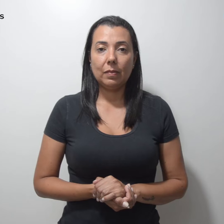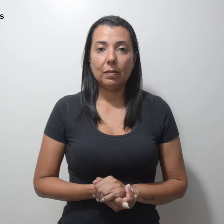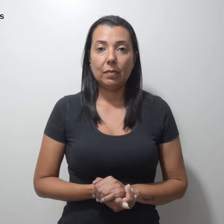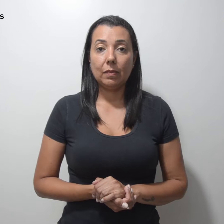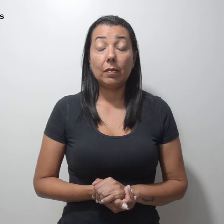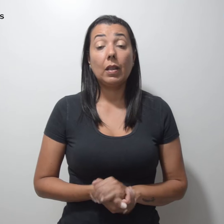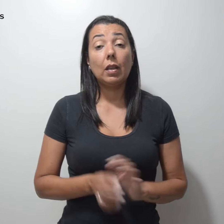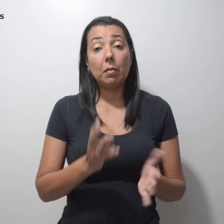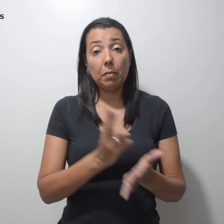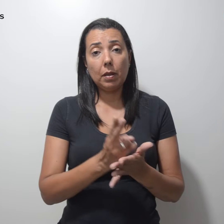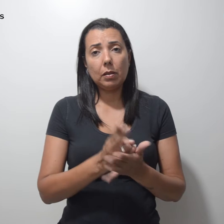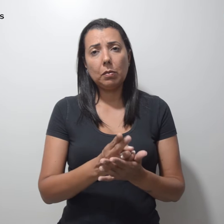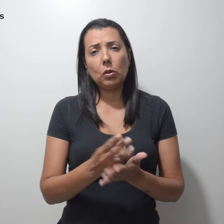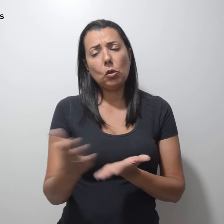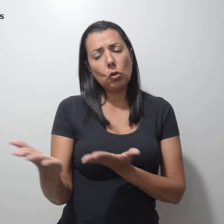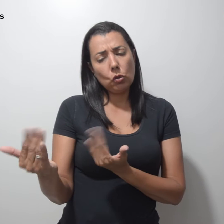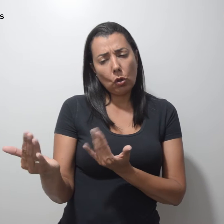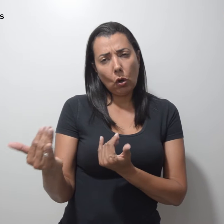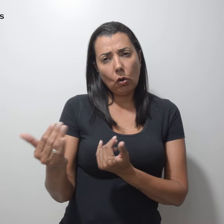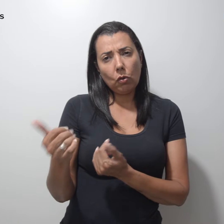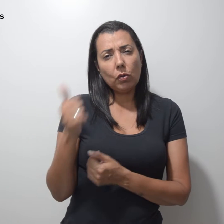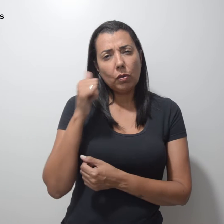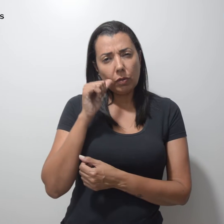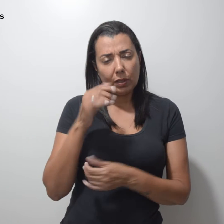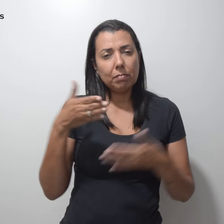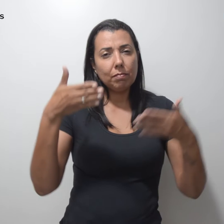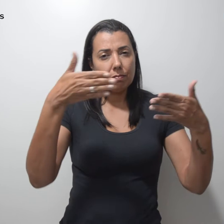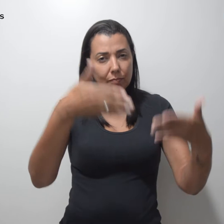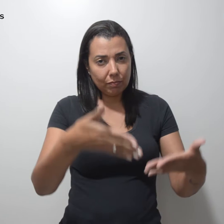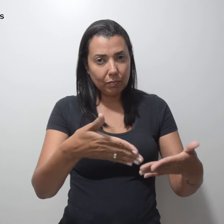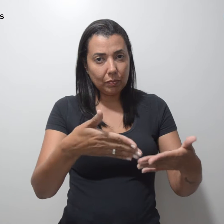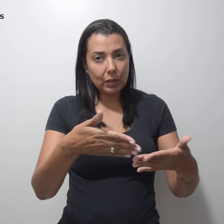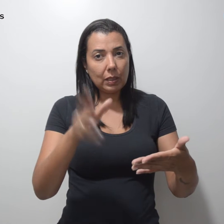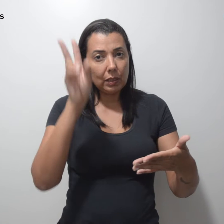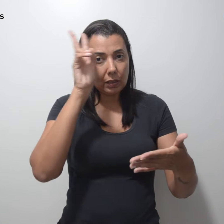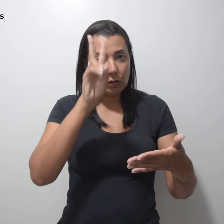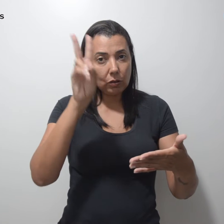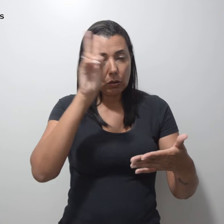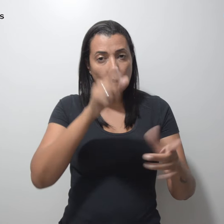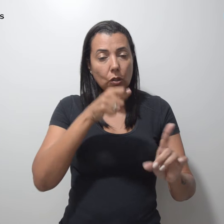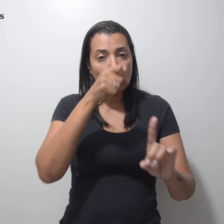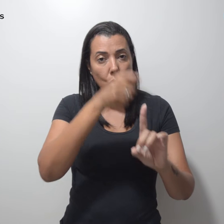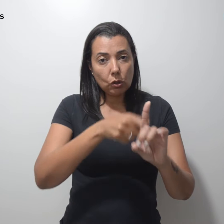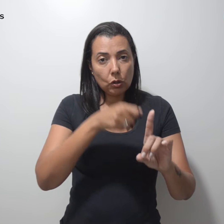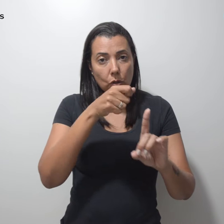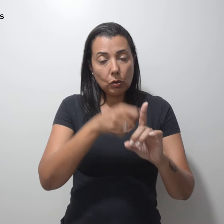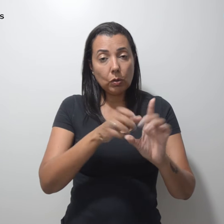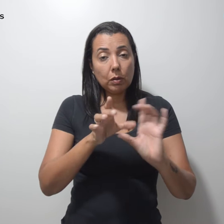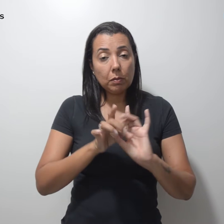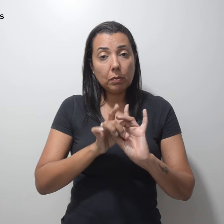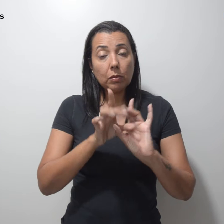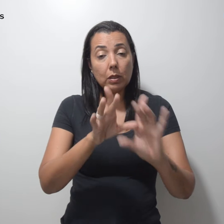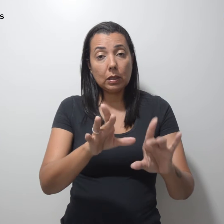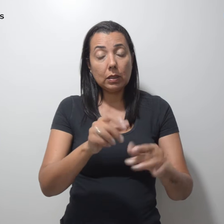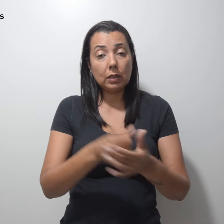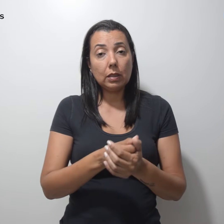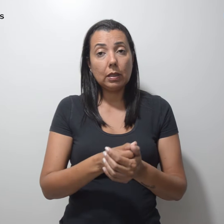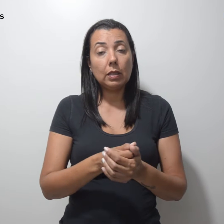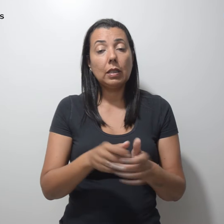Embora tão nova, a senhora faz parte de um momento histórico de luta pela democracia e pela democratização